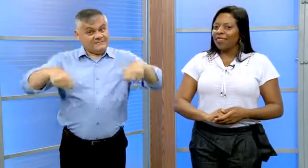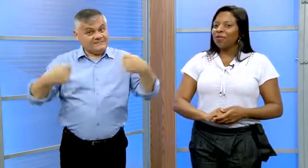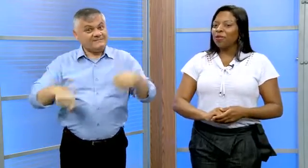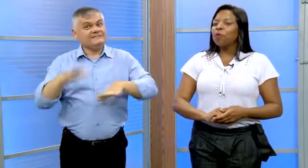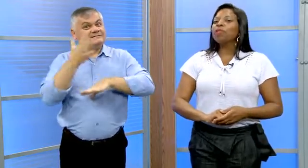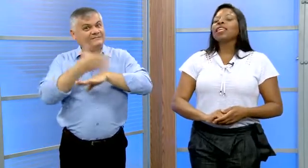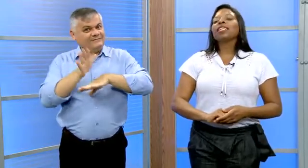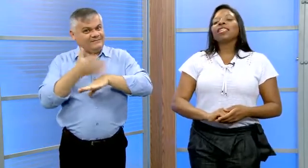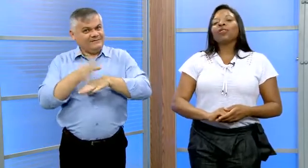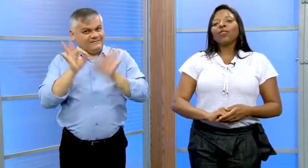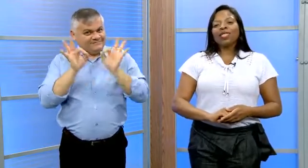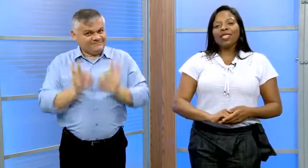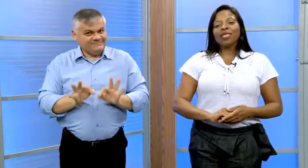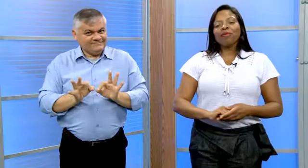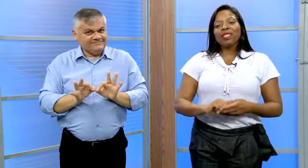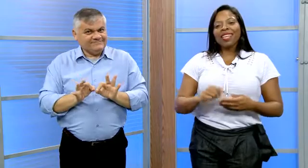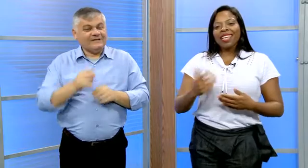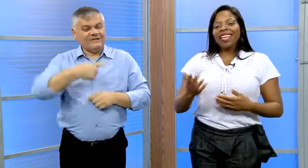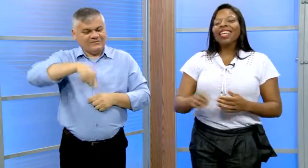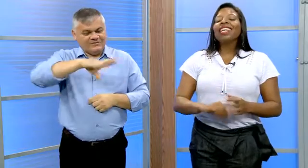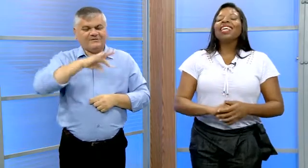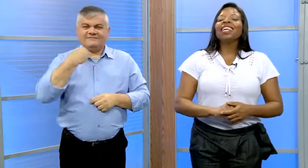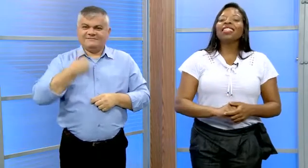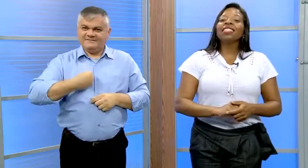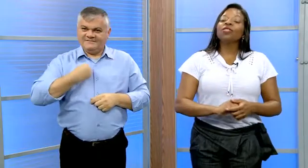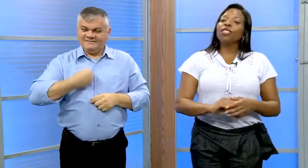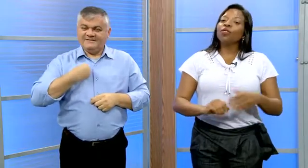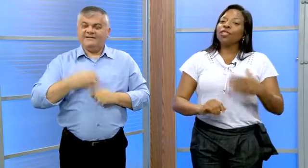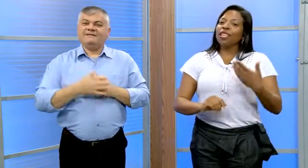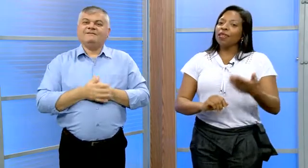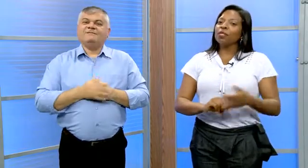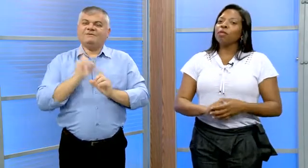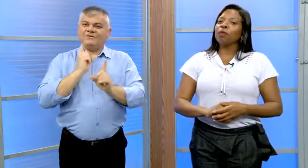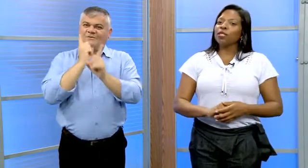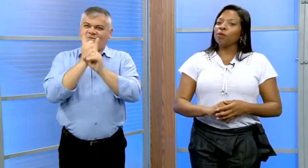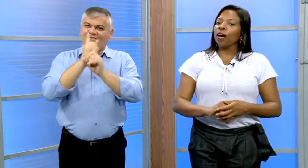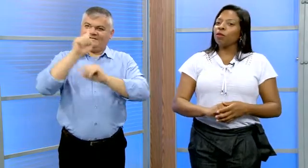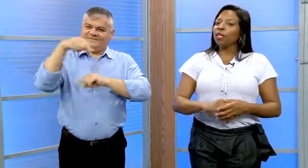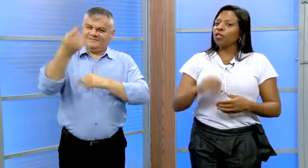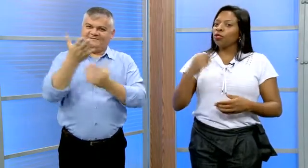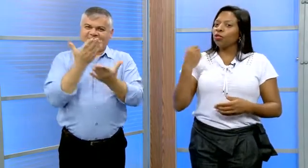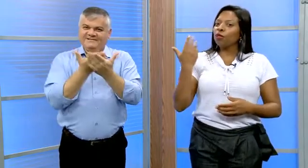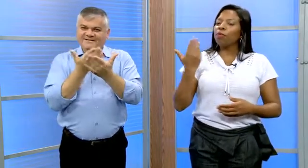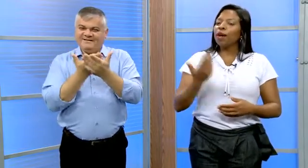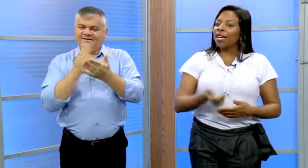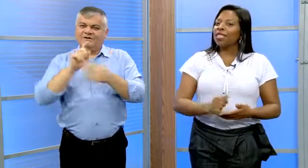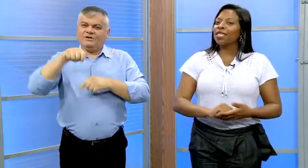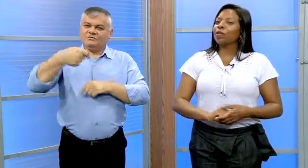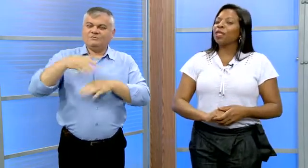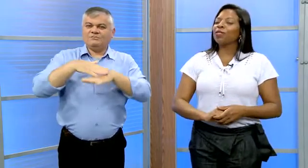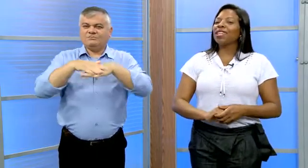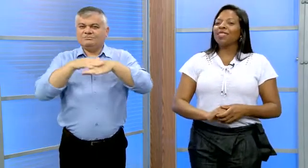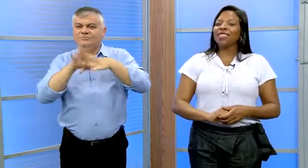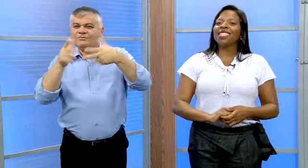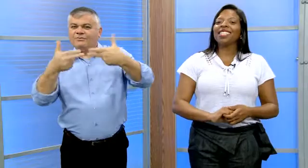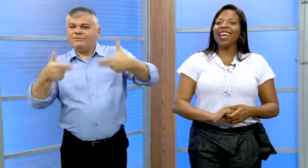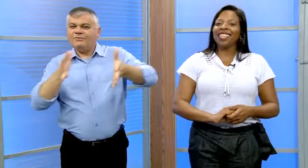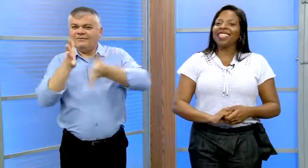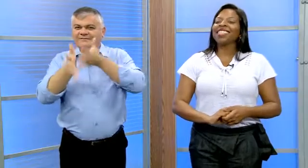certo? Então, nós estamos aqui e nos encontraremos na próxima aula para discutir mais a respeito da língua de sinais.